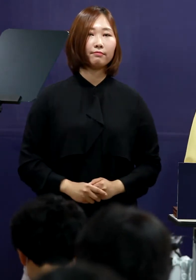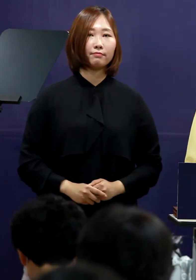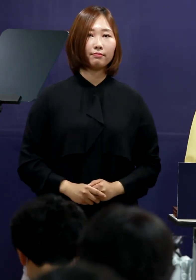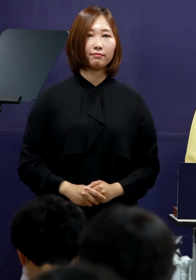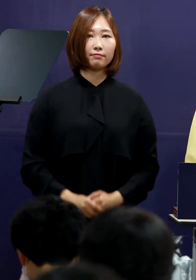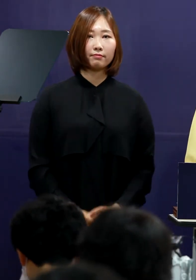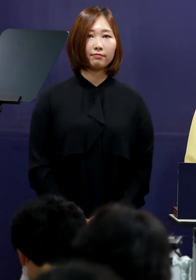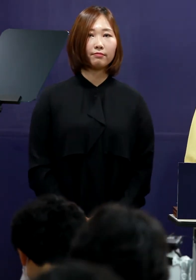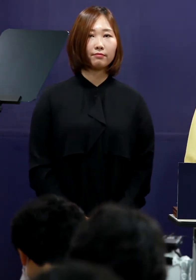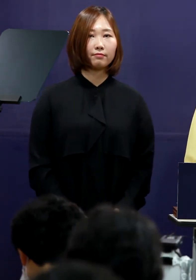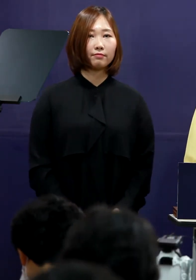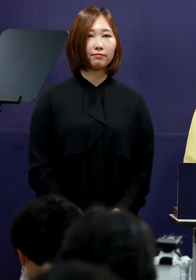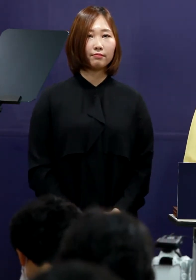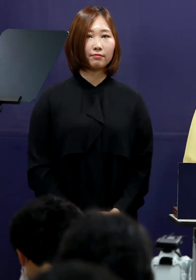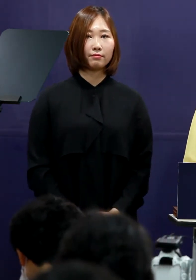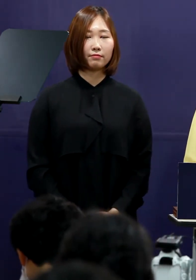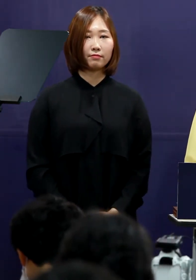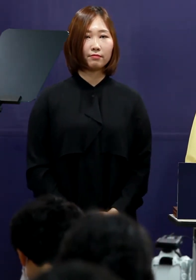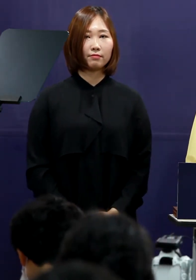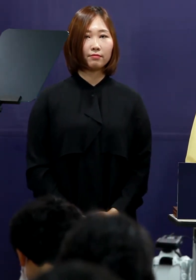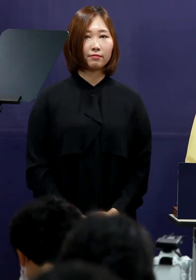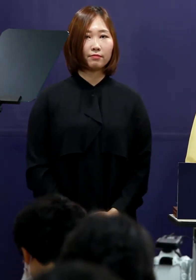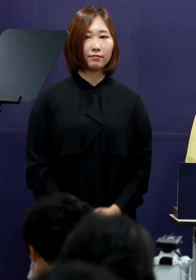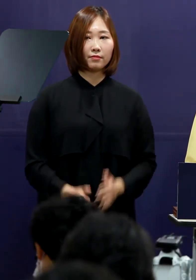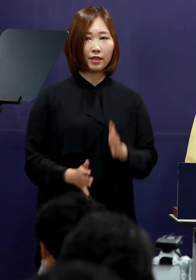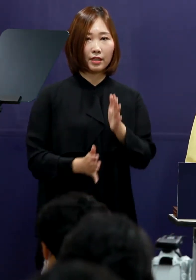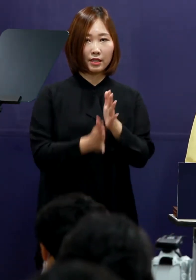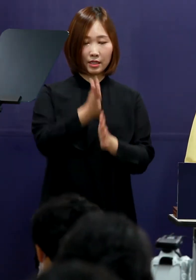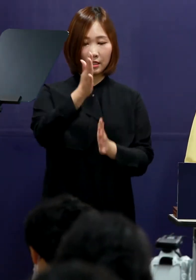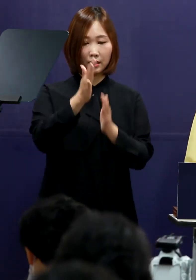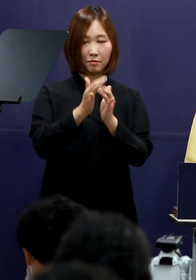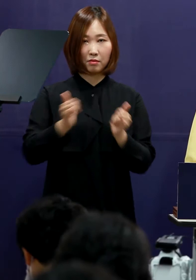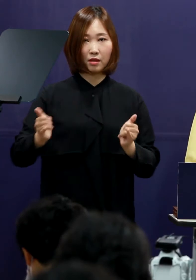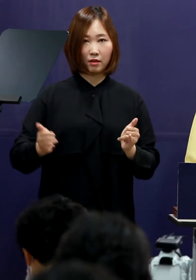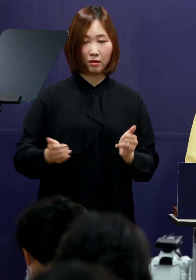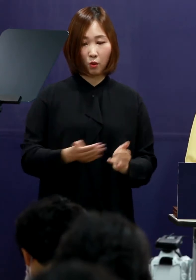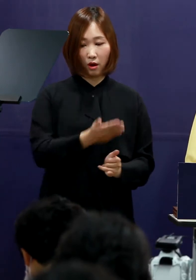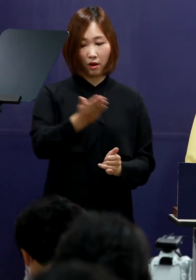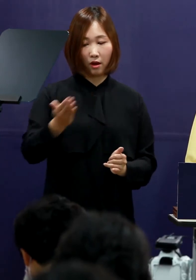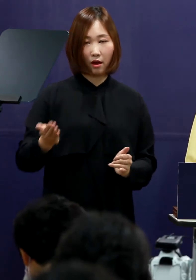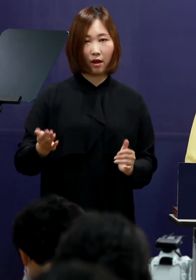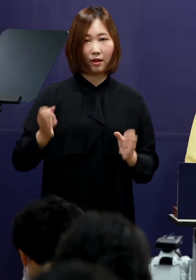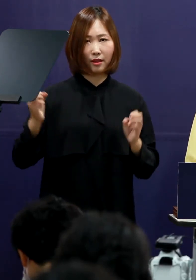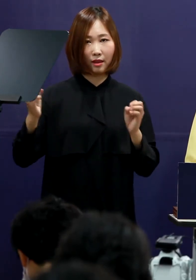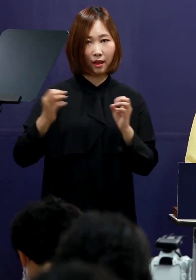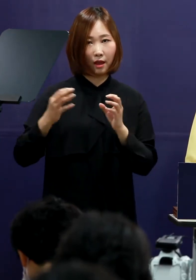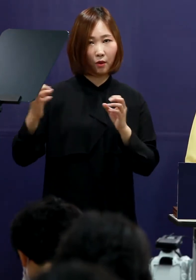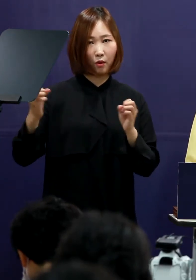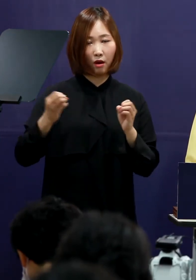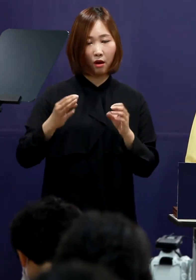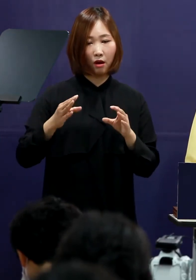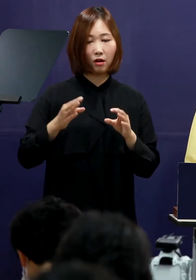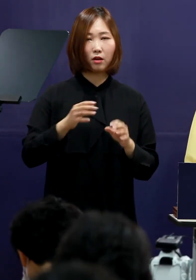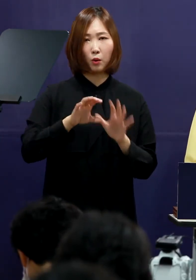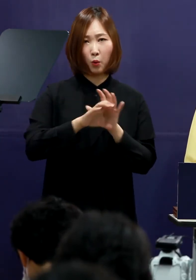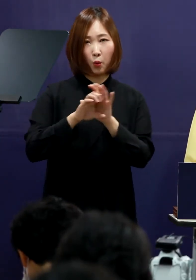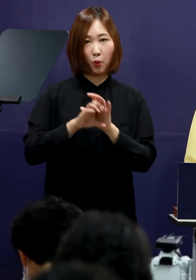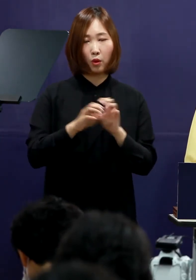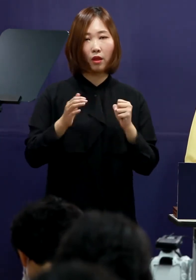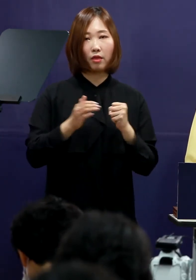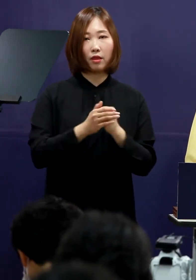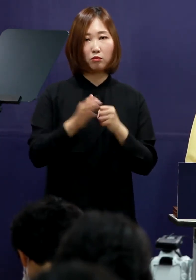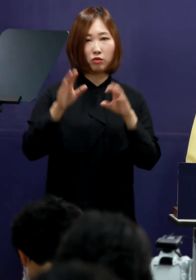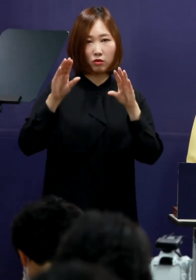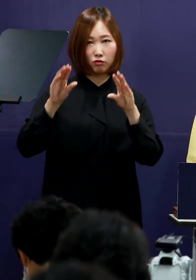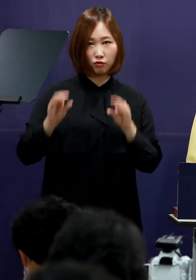저희가 그동안 시민과 대화를 코로나19 때문에 중단을 해왔는데